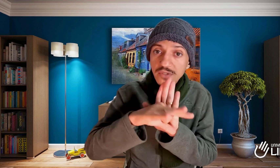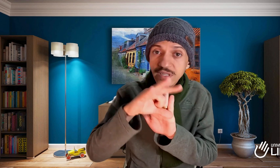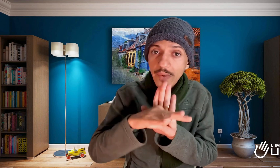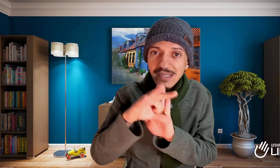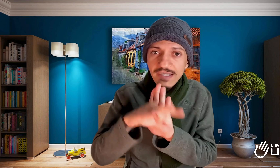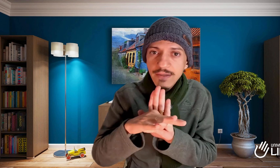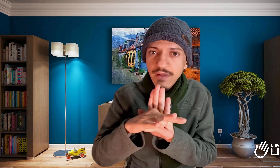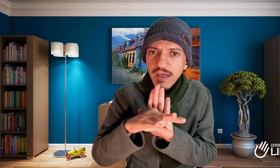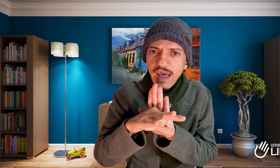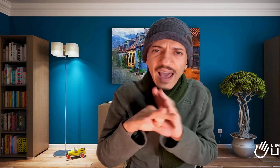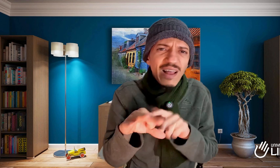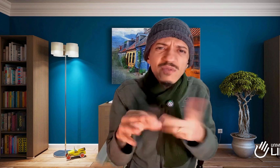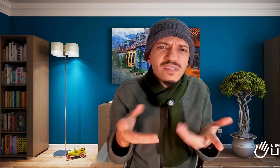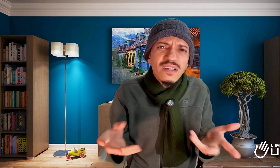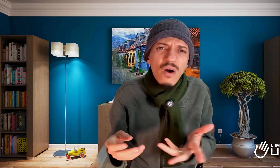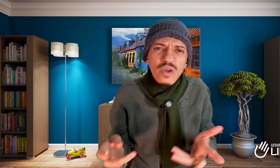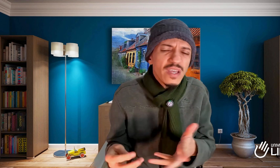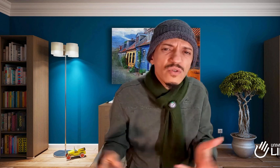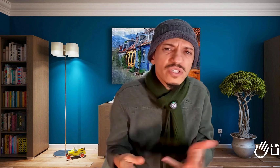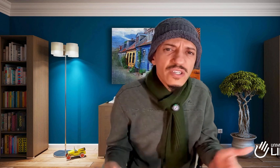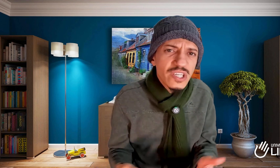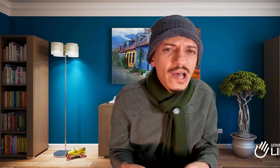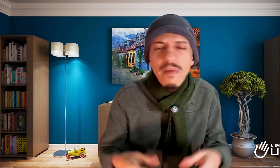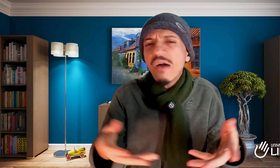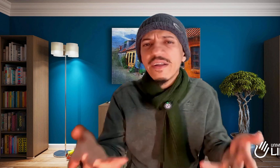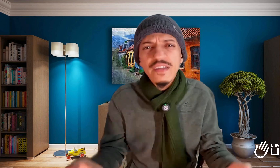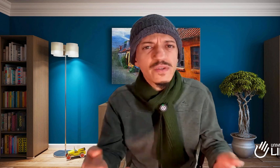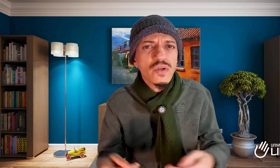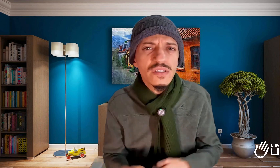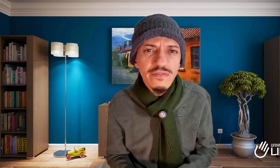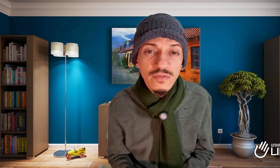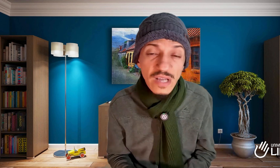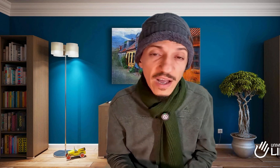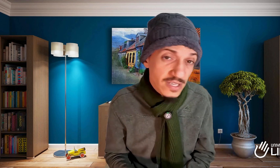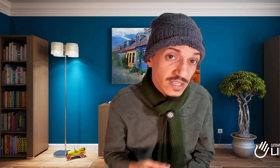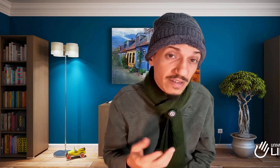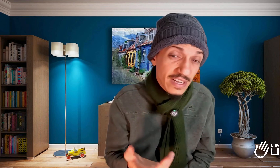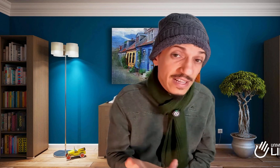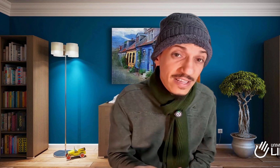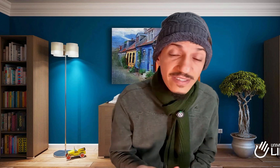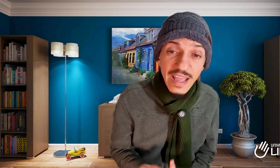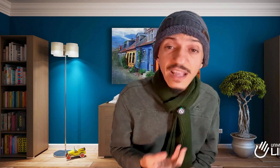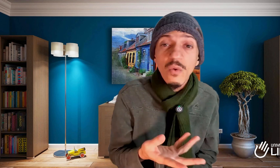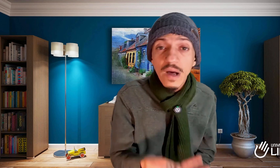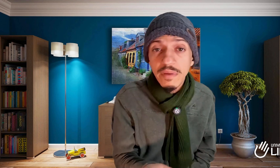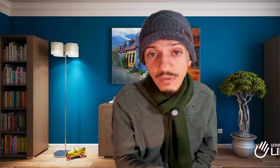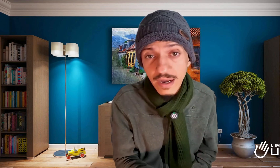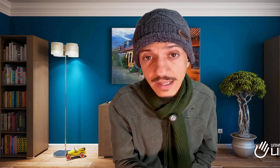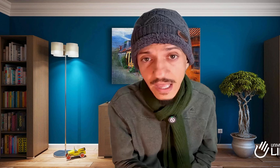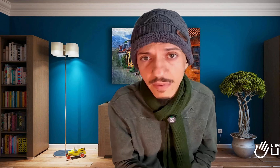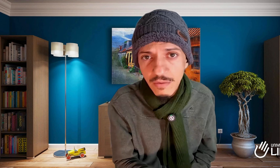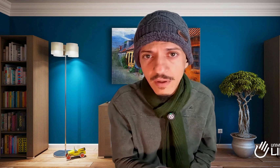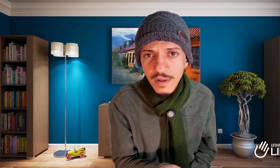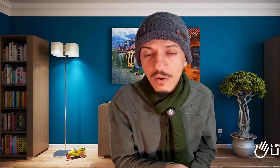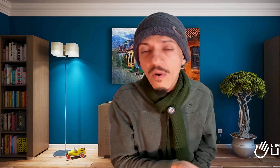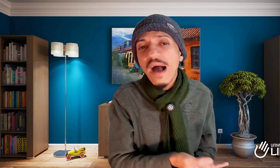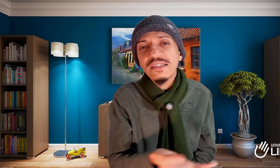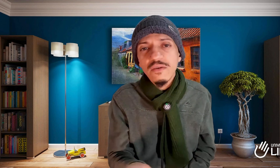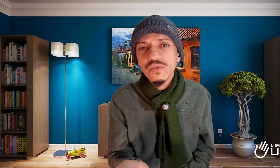é assim. Ele é um sinal que no dia a dia a maioria das pessoas não vão usar. Eu acho que, na verdade, nem no âmbito acadêmico quase não se